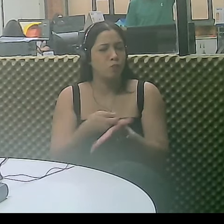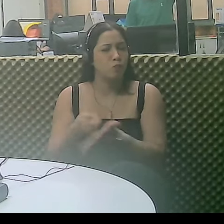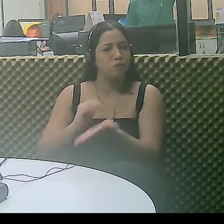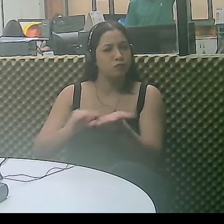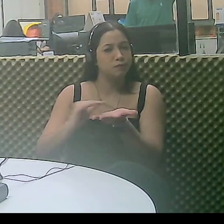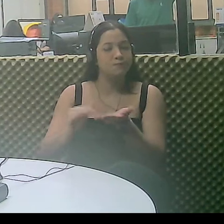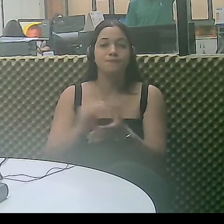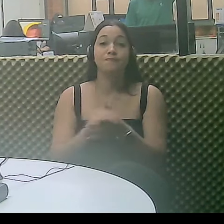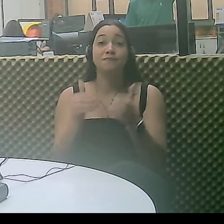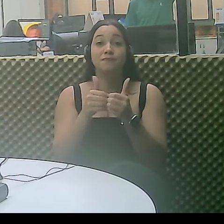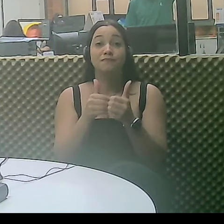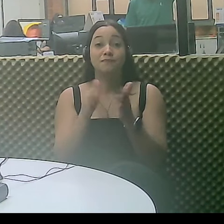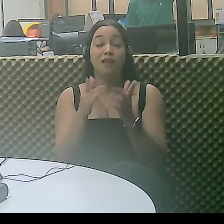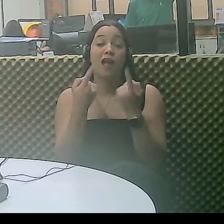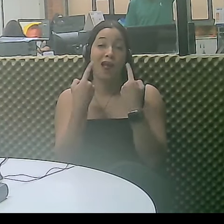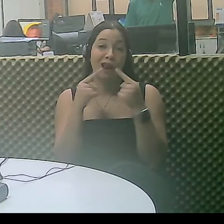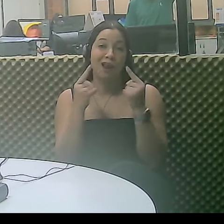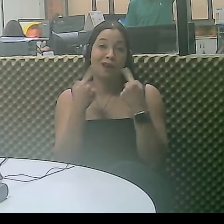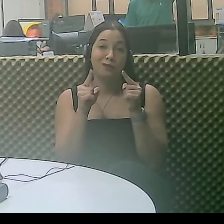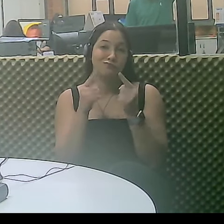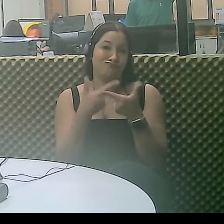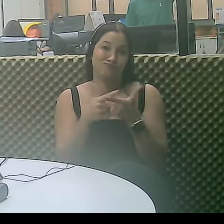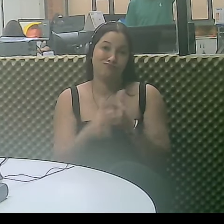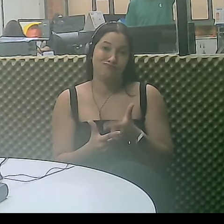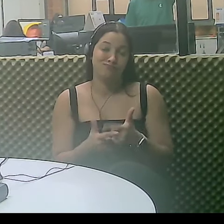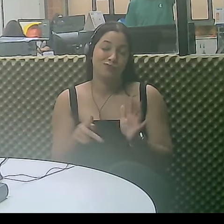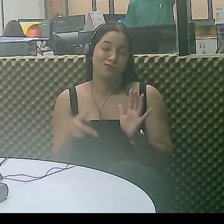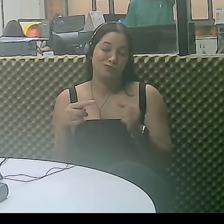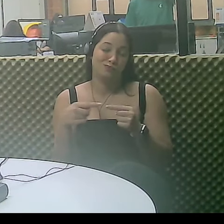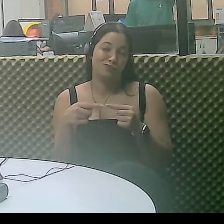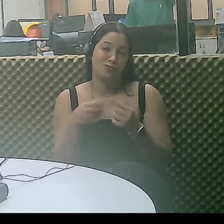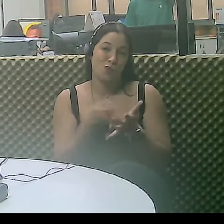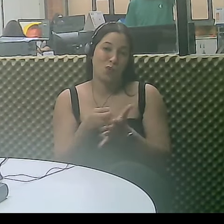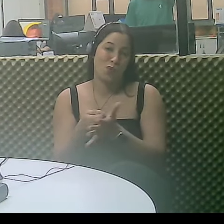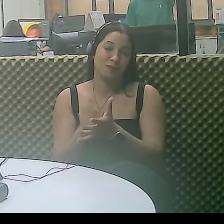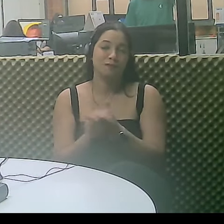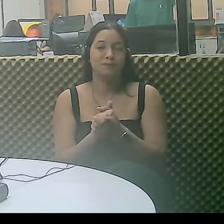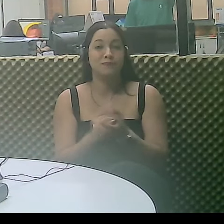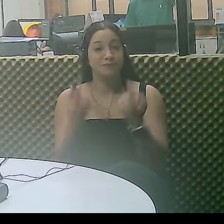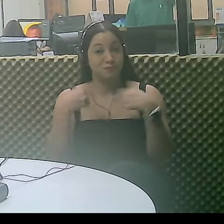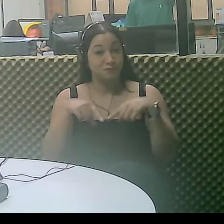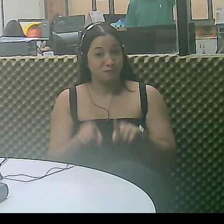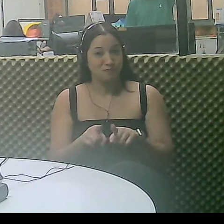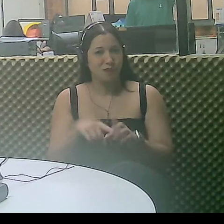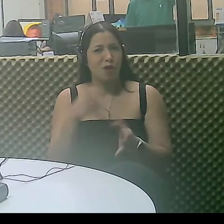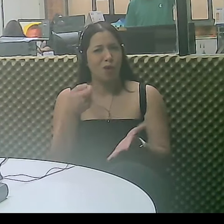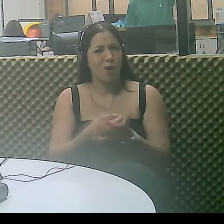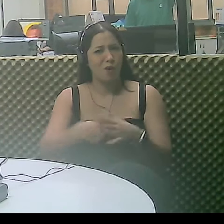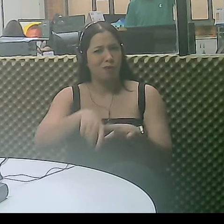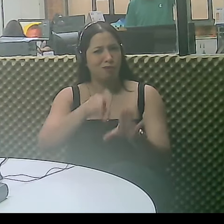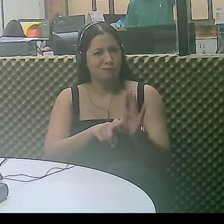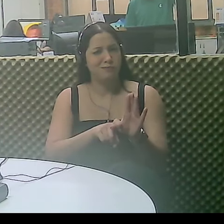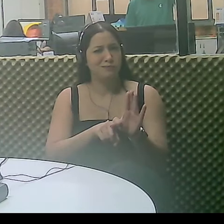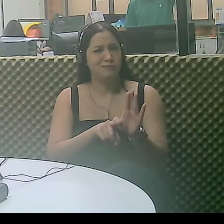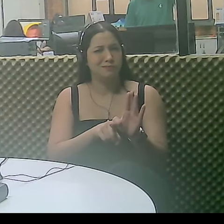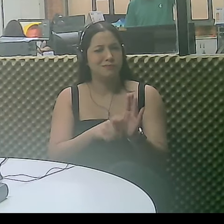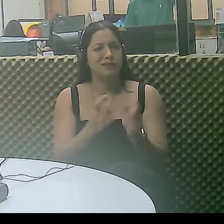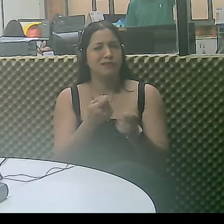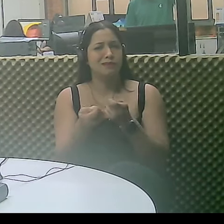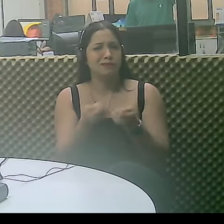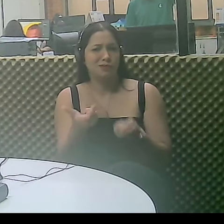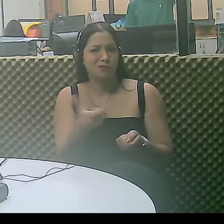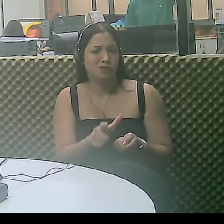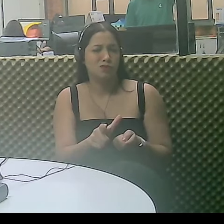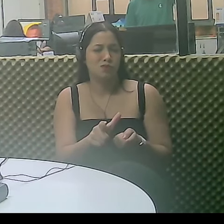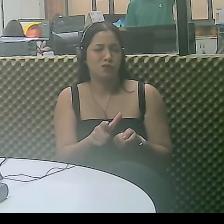consumo, abertura de reclamações sobre problemas relacionados a compras, empréstimos, cobranças indevidas, renegociação